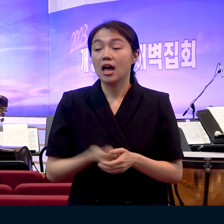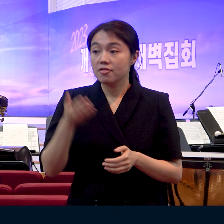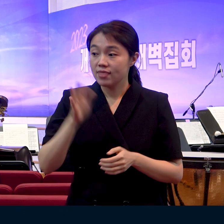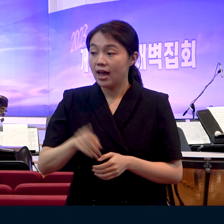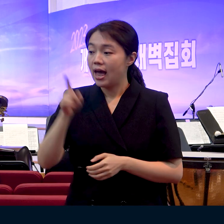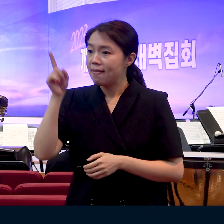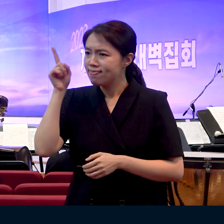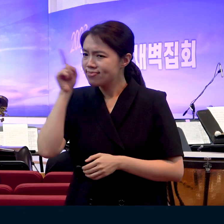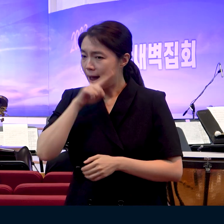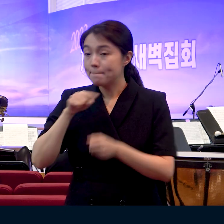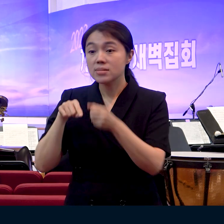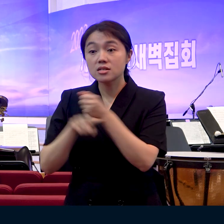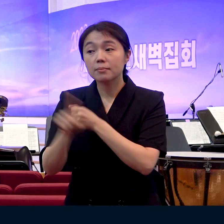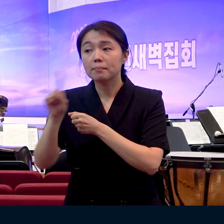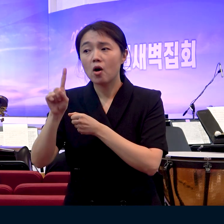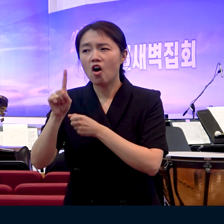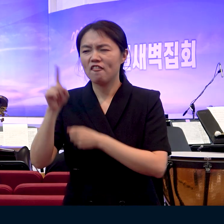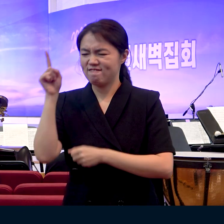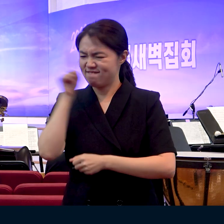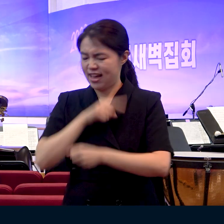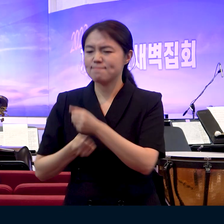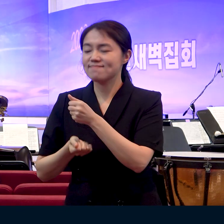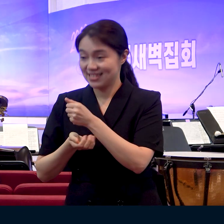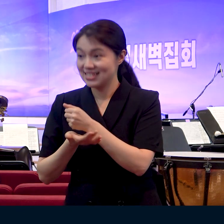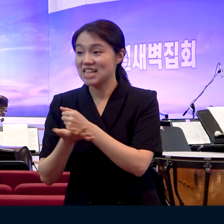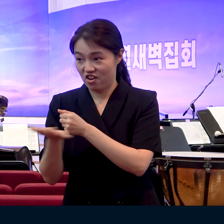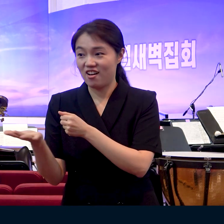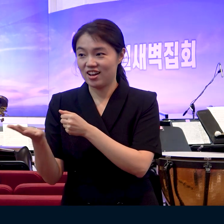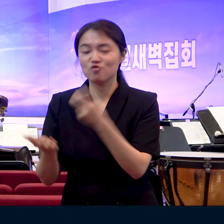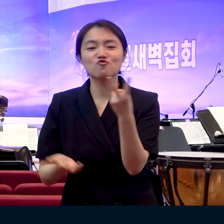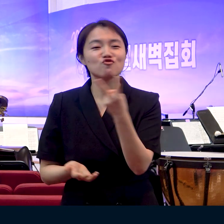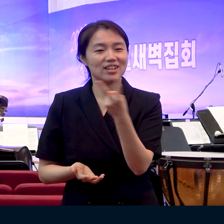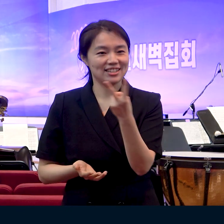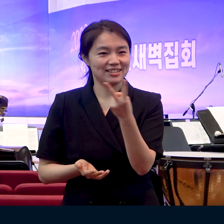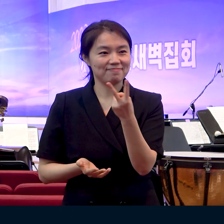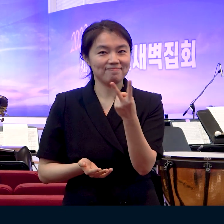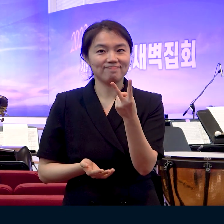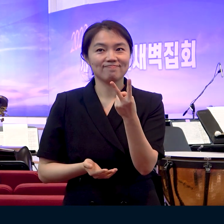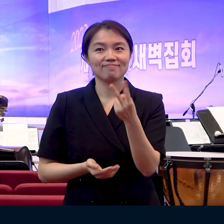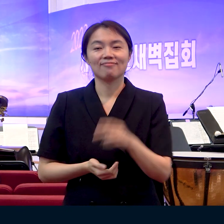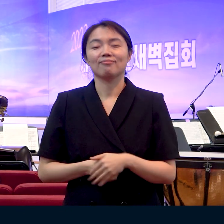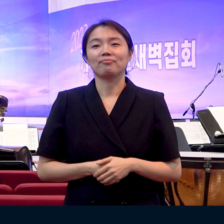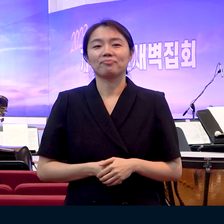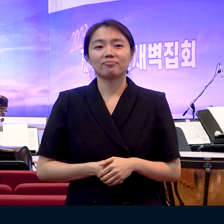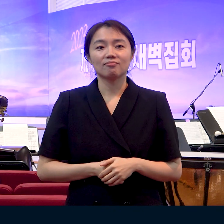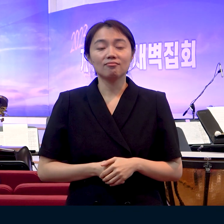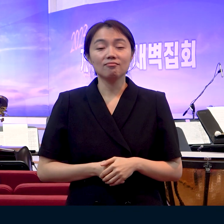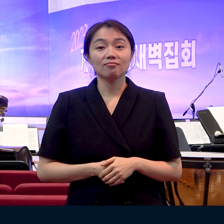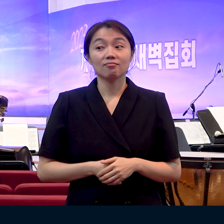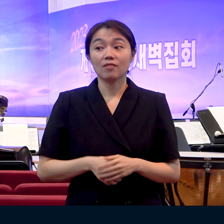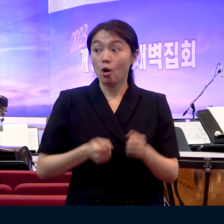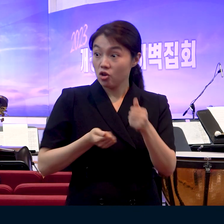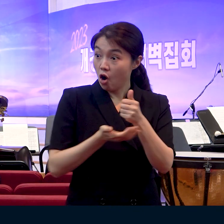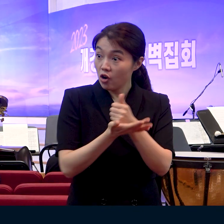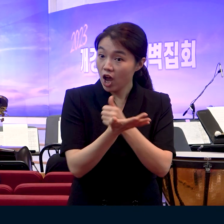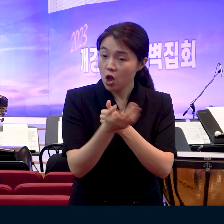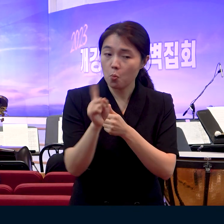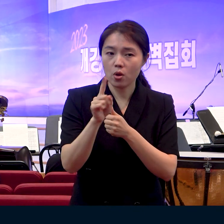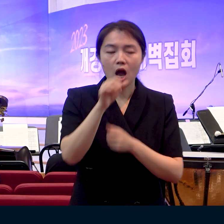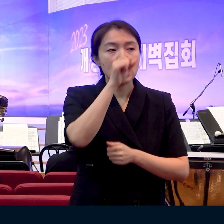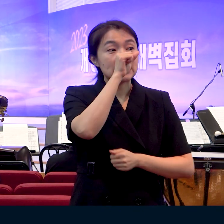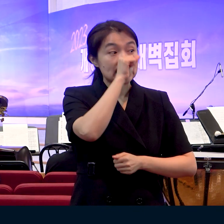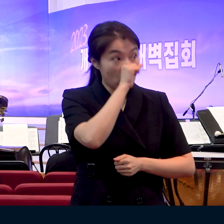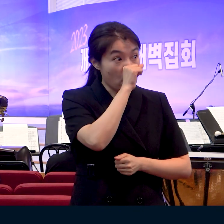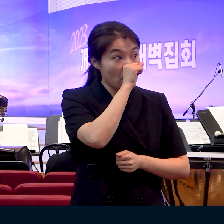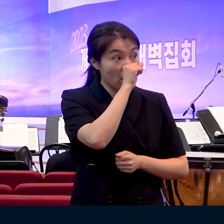그러나 나쁜 경우에 쓰인 것은 뭐 어떤 것이냐? 악한 영향력입니다. 여러분, 영향력은 그런 거예요. 선한 영향력이